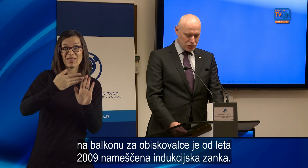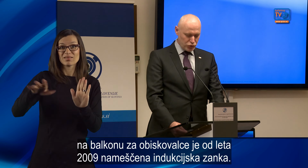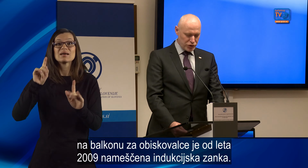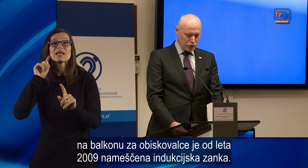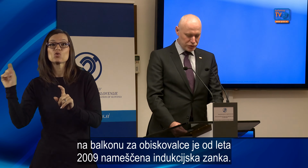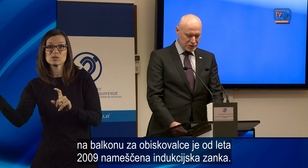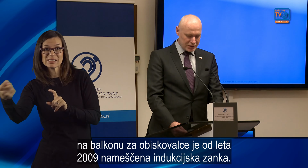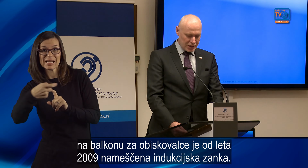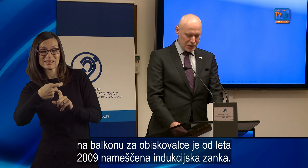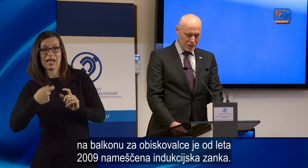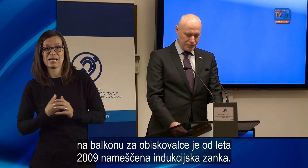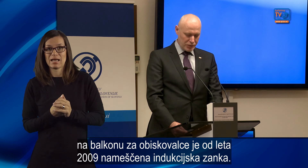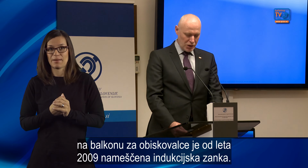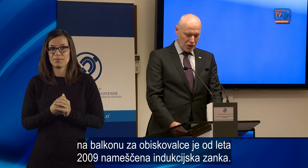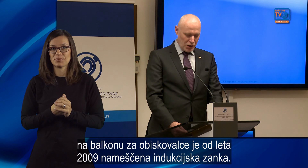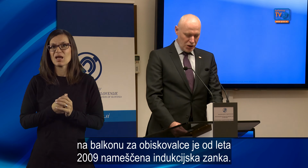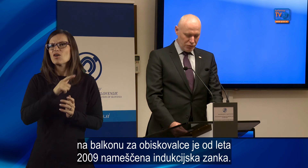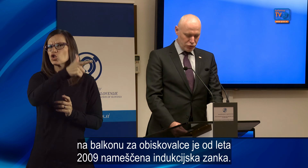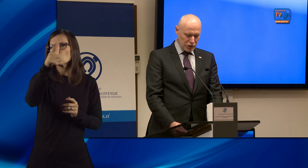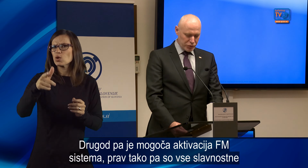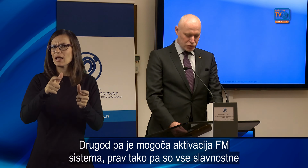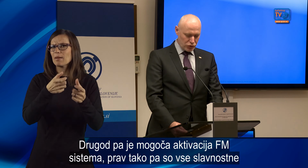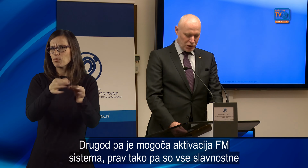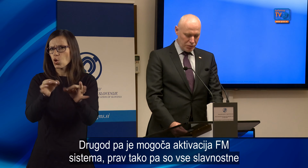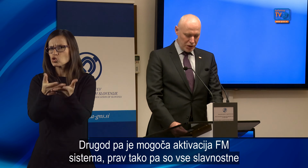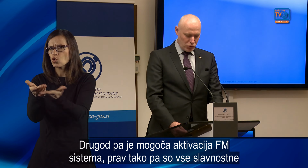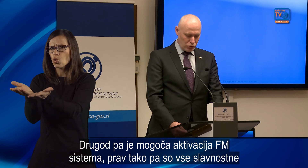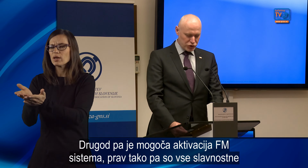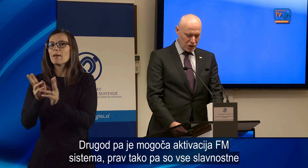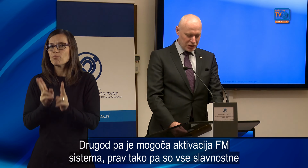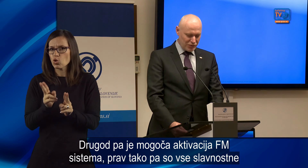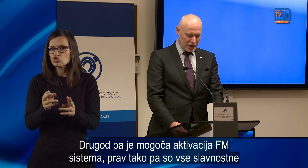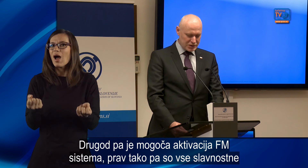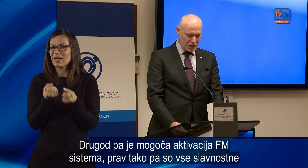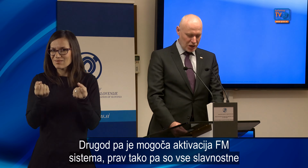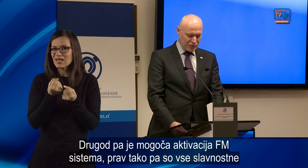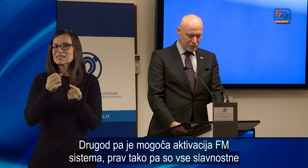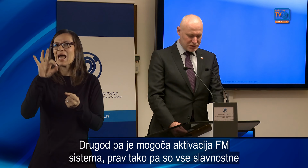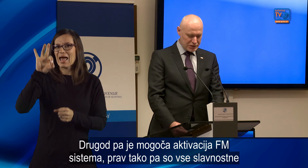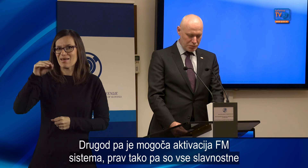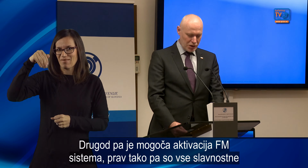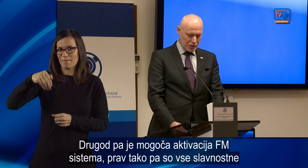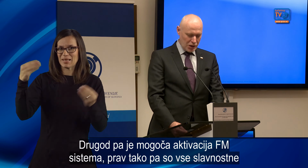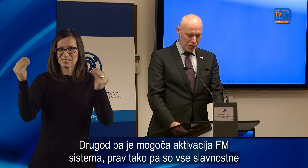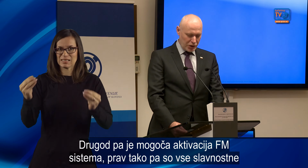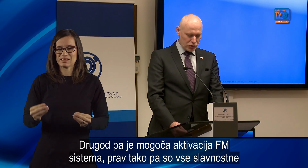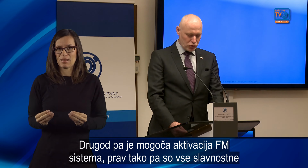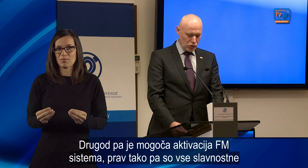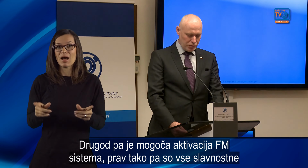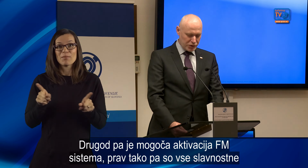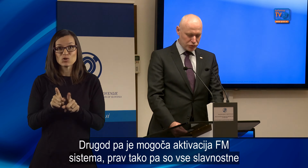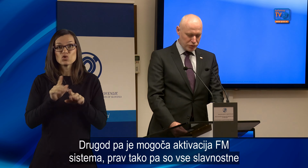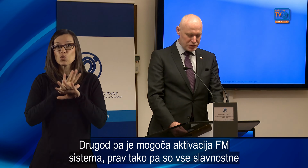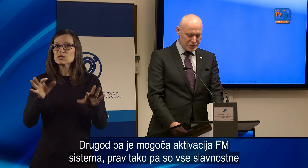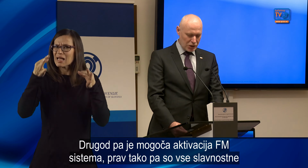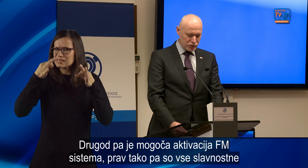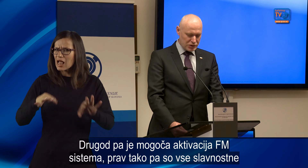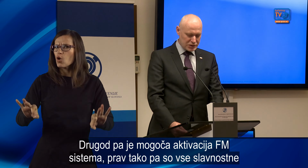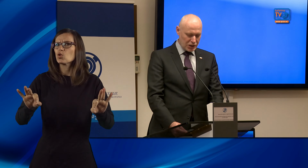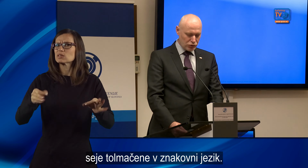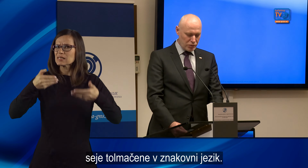nameščena slušna indukcijska zanka. V drugih prostorih pa je mogoča aktivacija FM sistema, prav tako pa so tudi